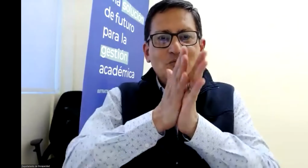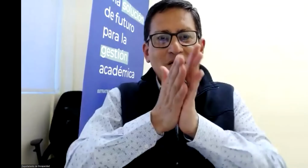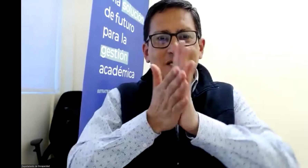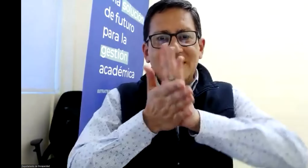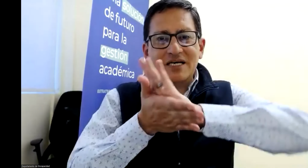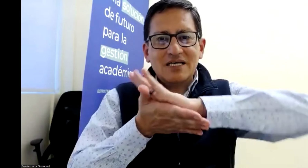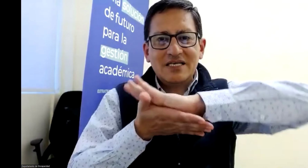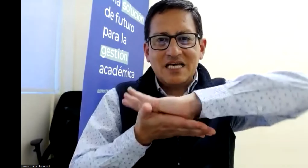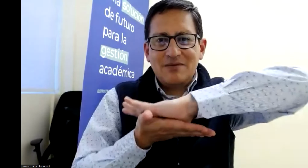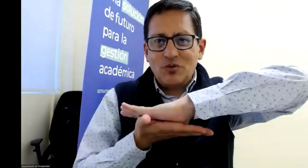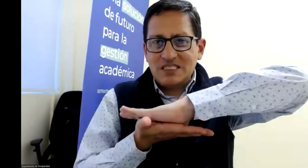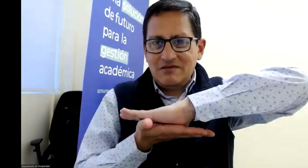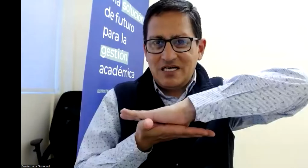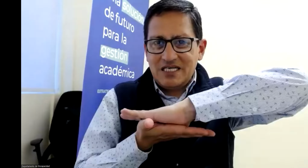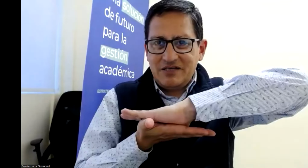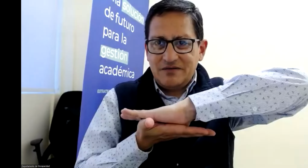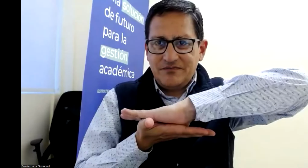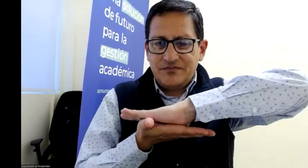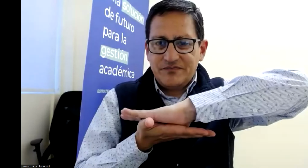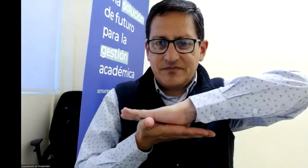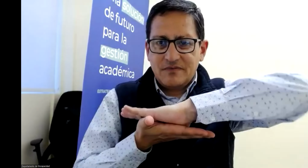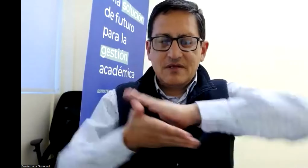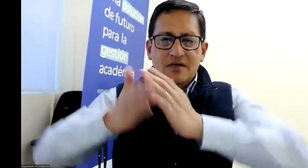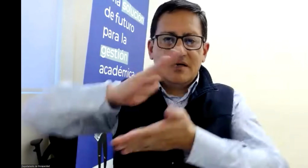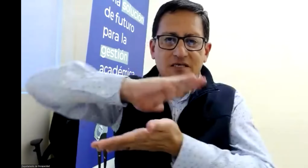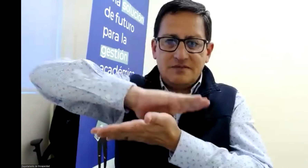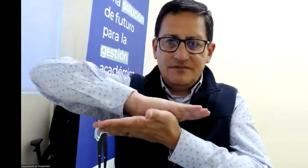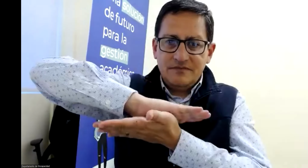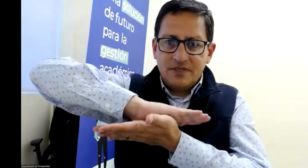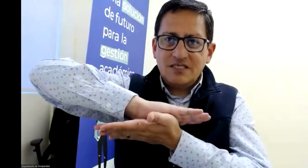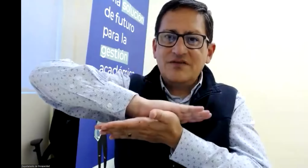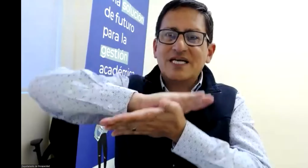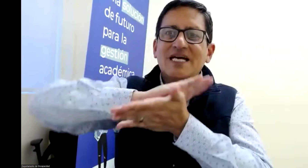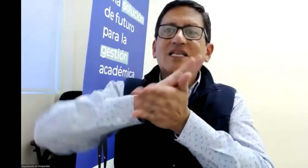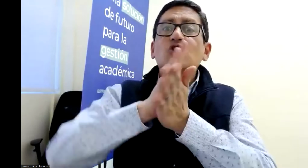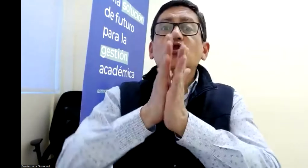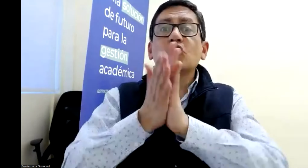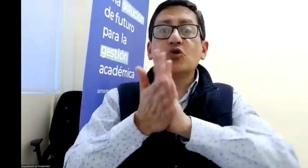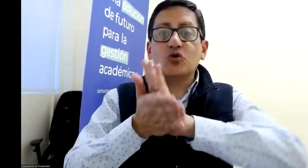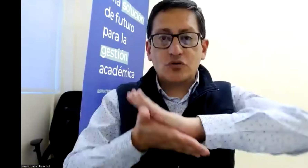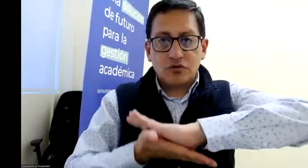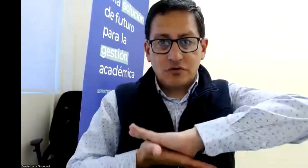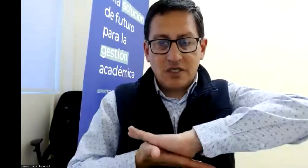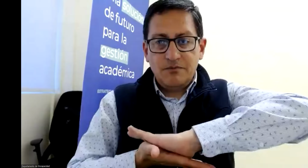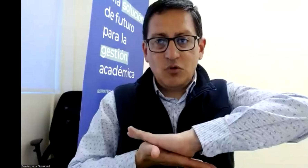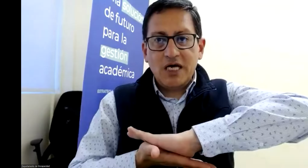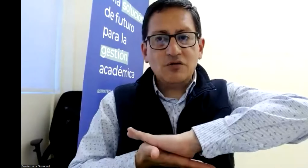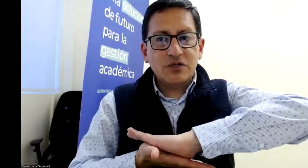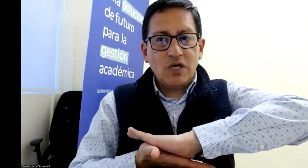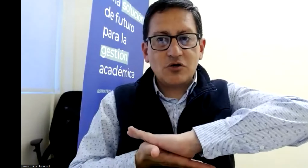completa y dejar la mano pasiva ahí arribita así eso significaría todo en plural o singular